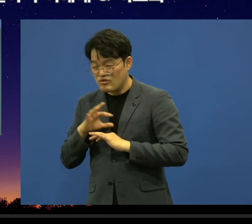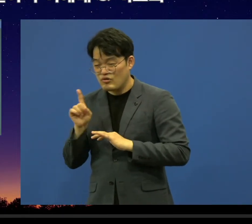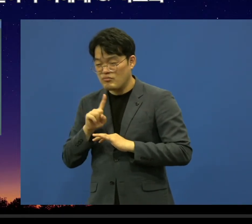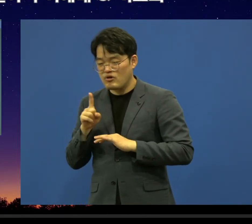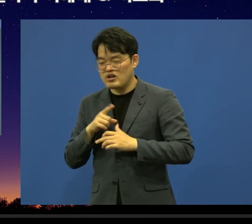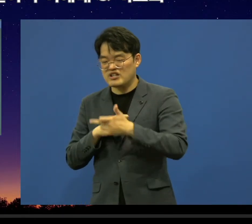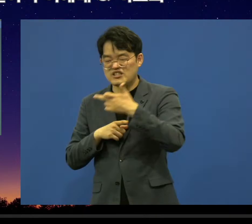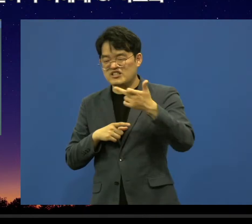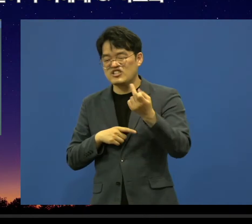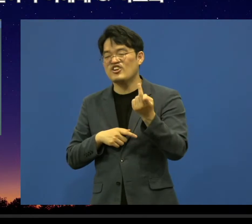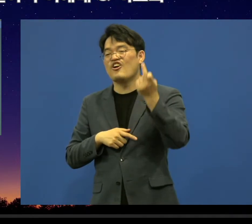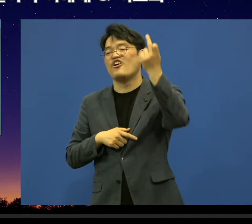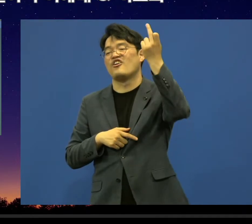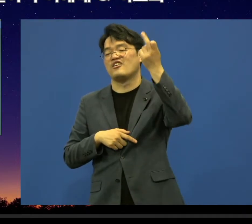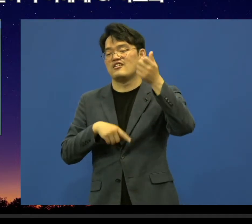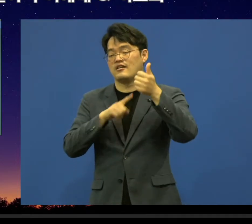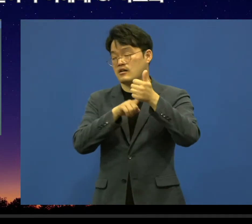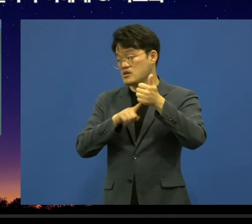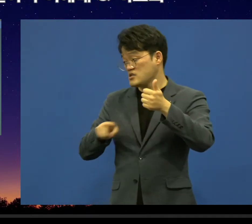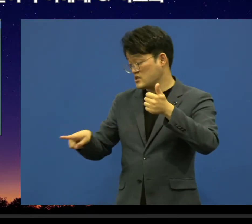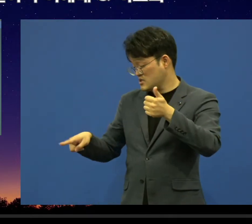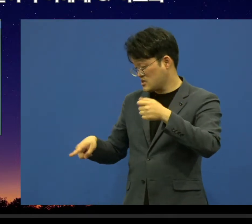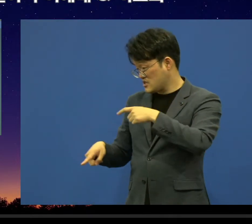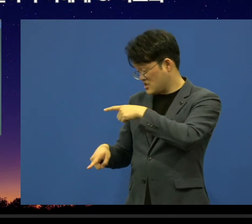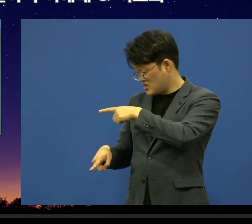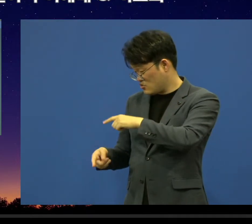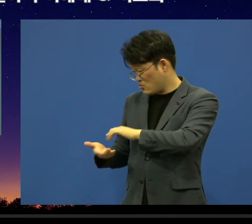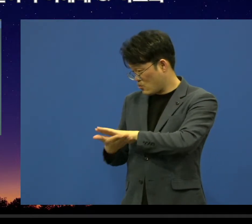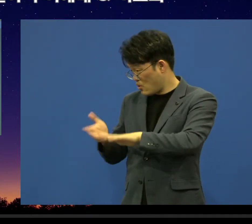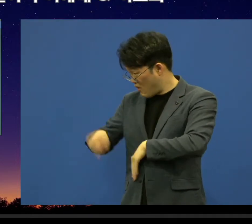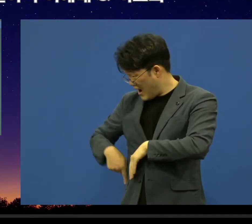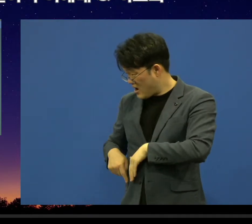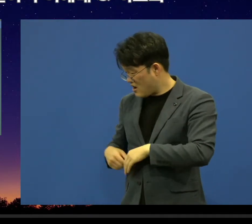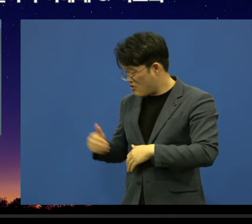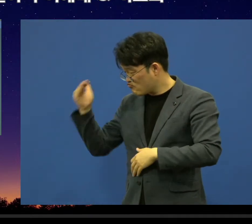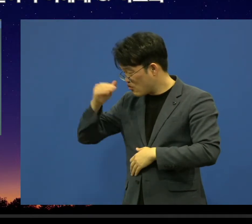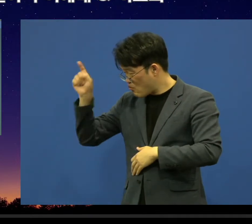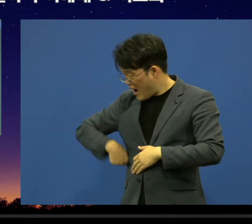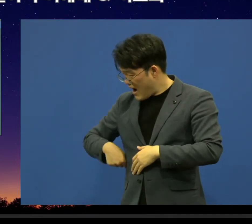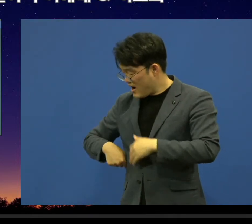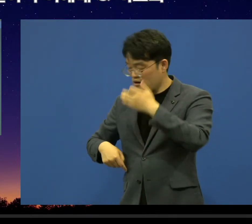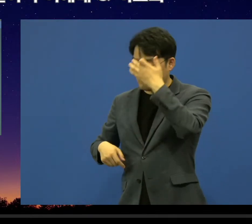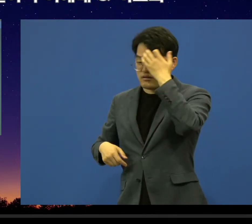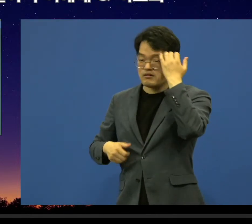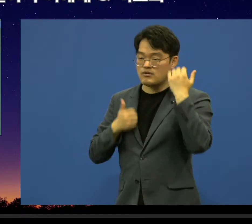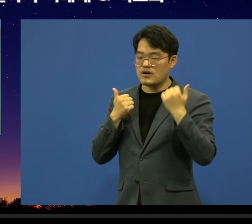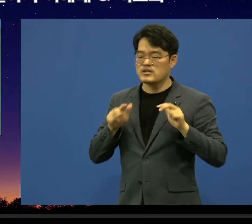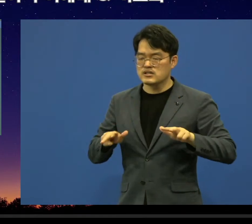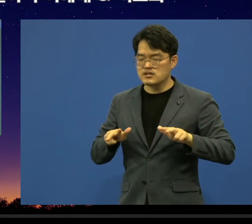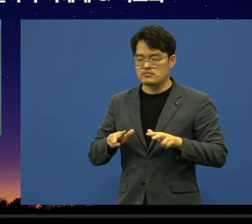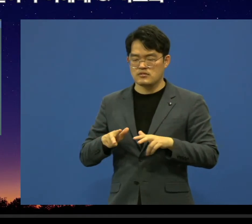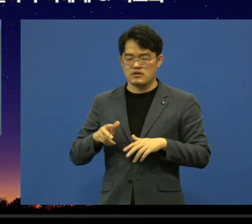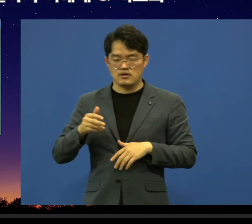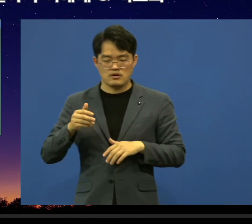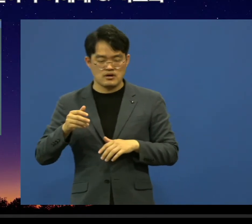큰형 엘리압으로 하여금 분노를 일으켜요. 다음 단계로 진일보하려는 다윗에게